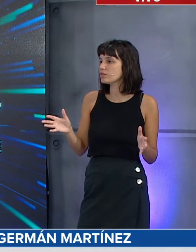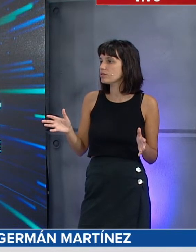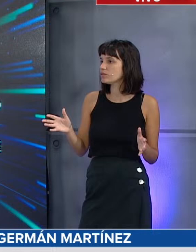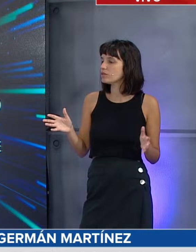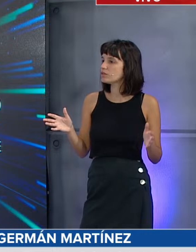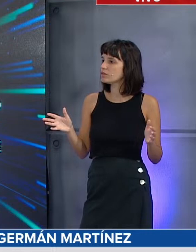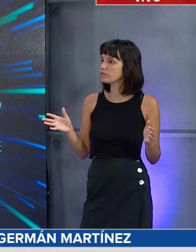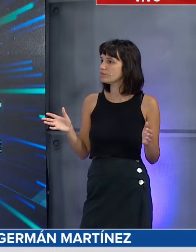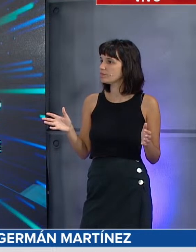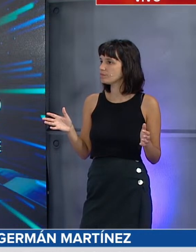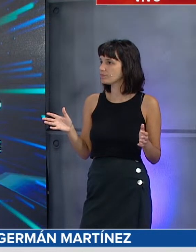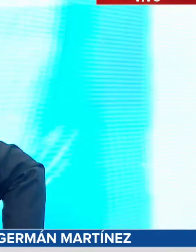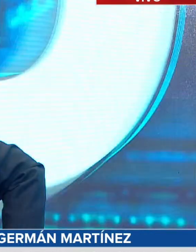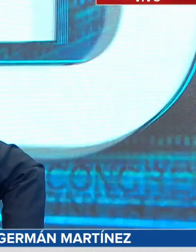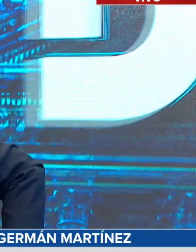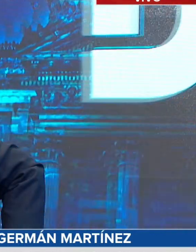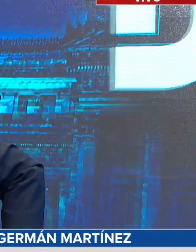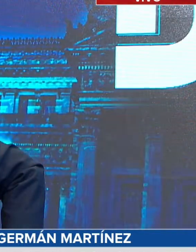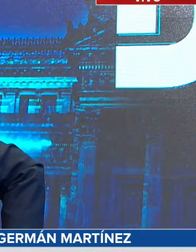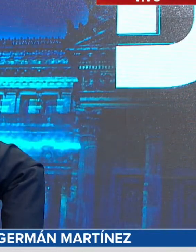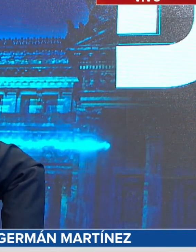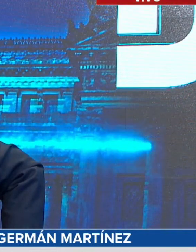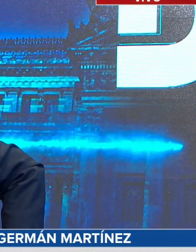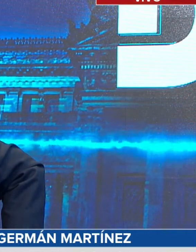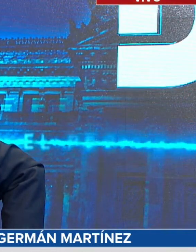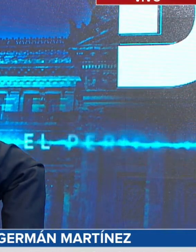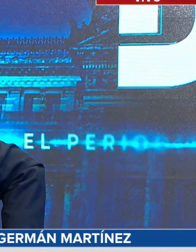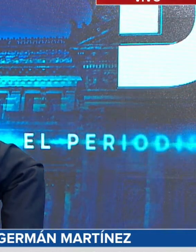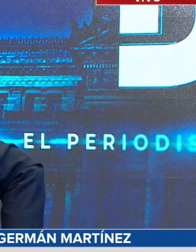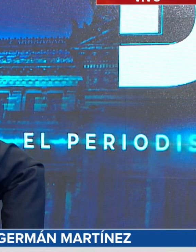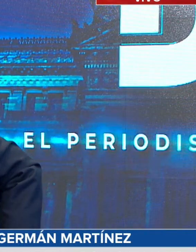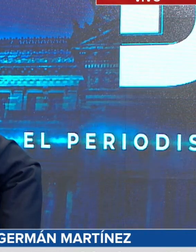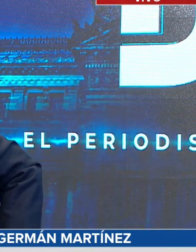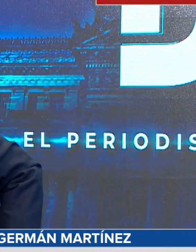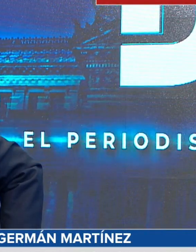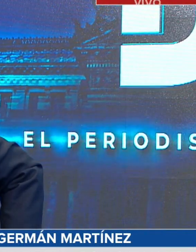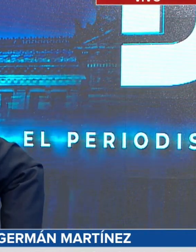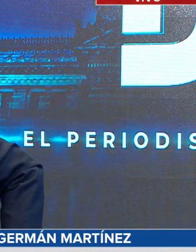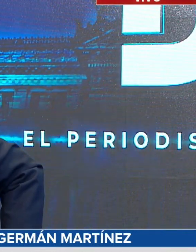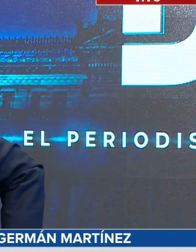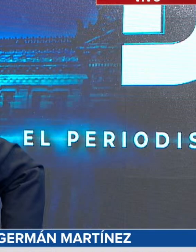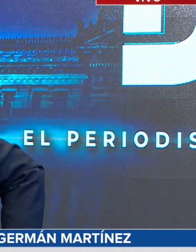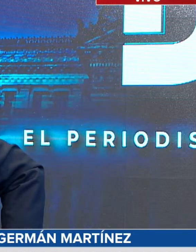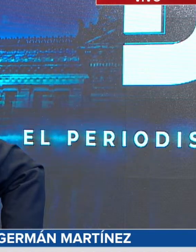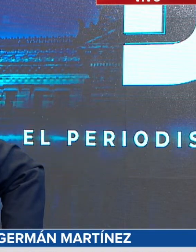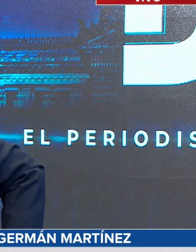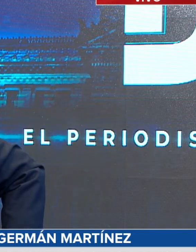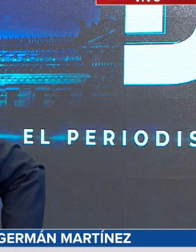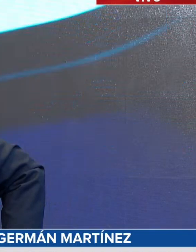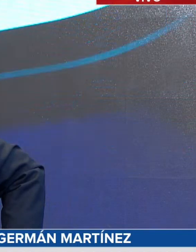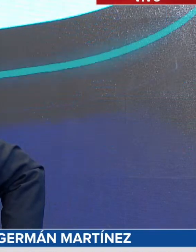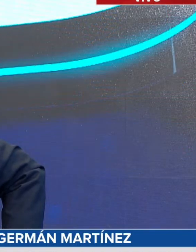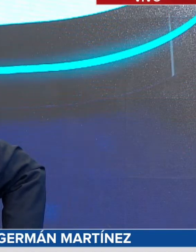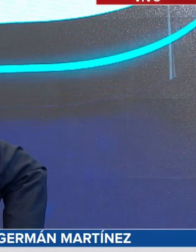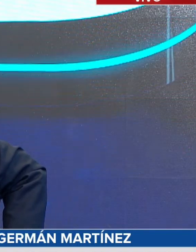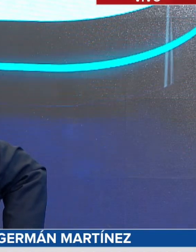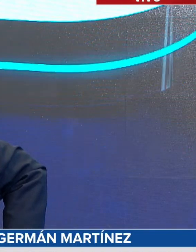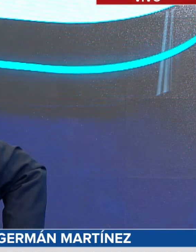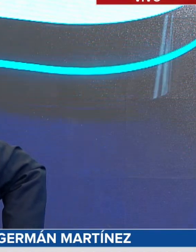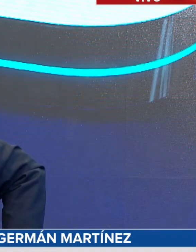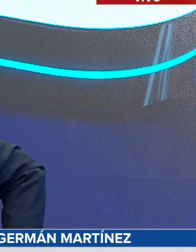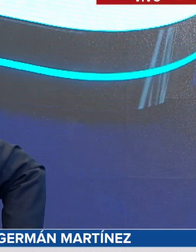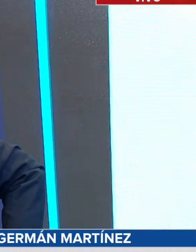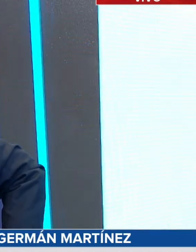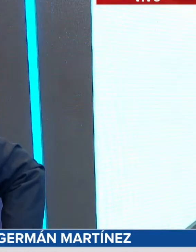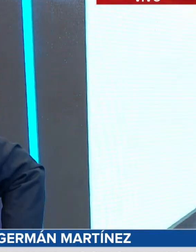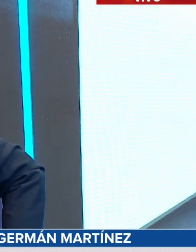Muy resistido por el sector pyme y por el libertario. Sí, como de Lázaro, porque te dicen, esto no es para mí, porque en la pyme la gente no